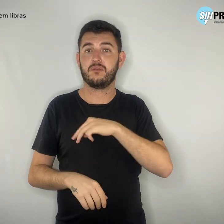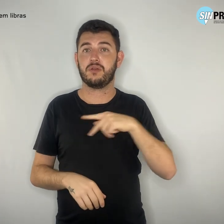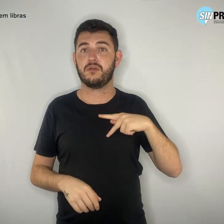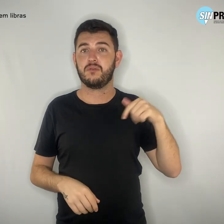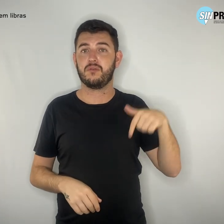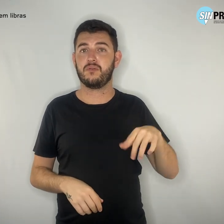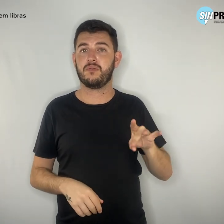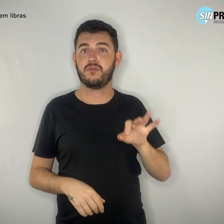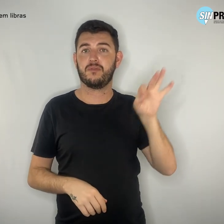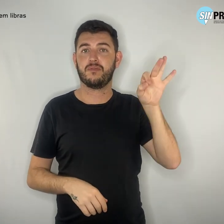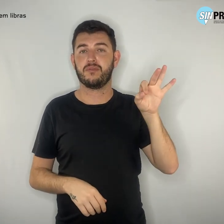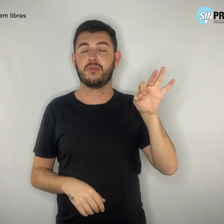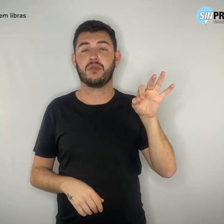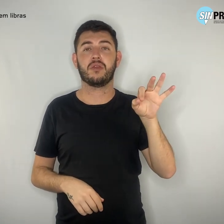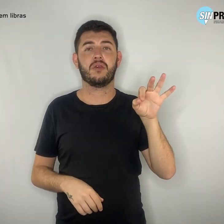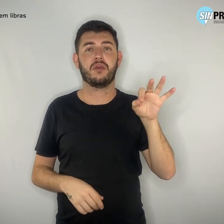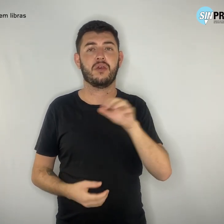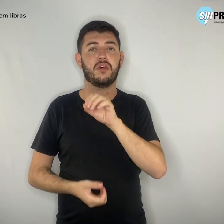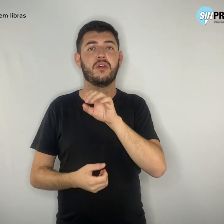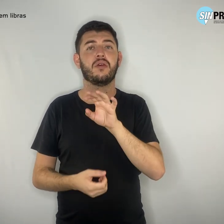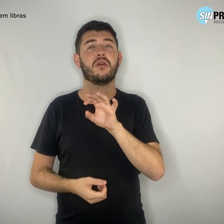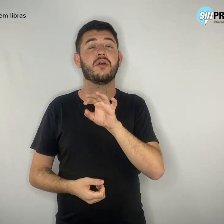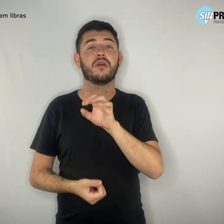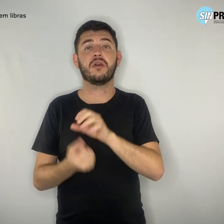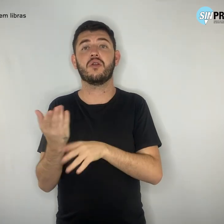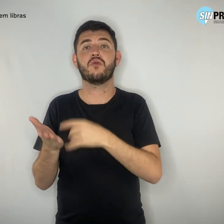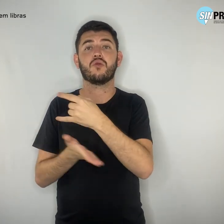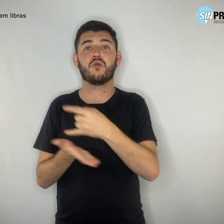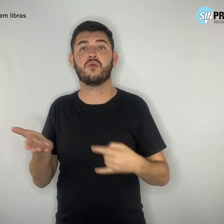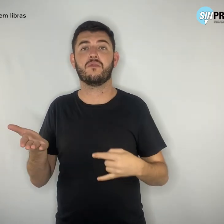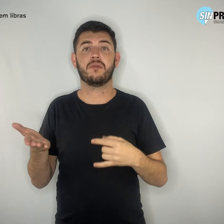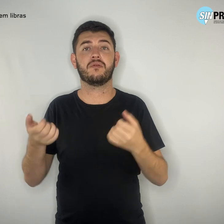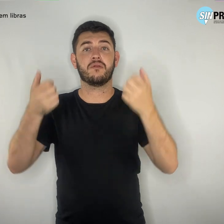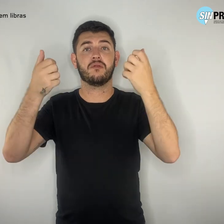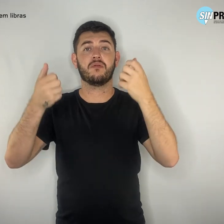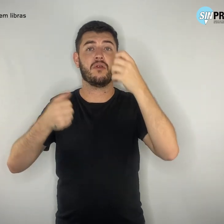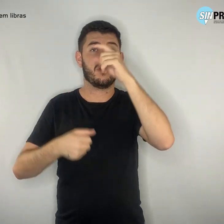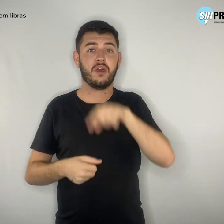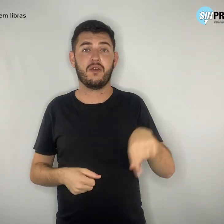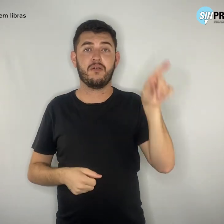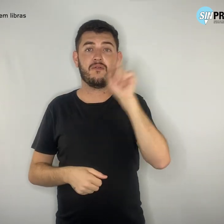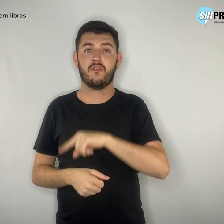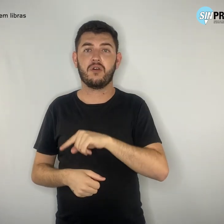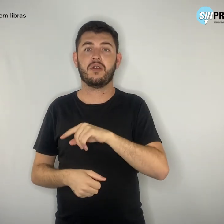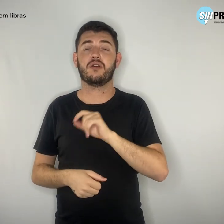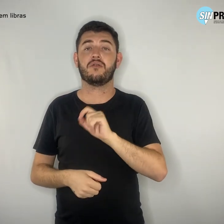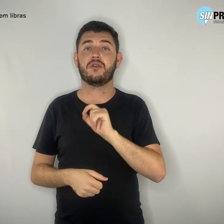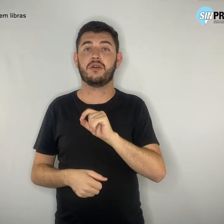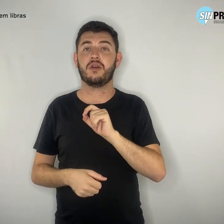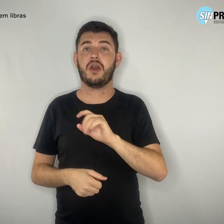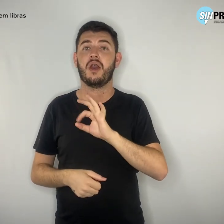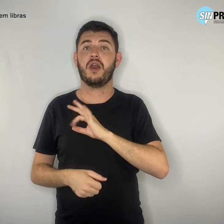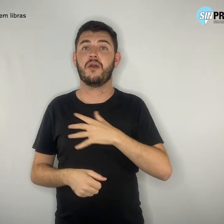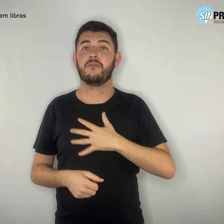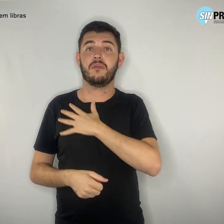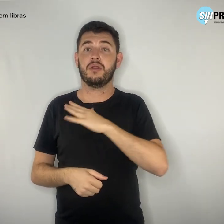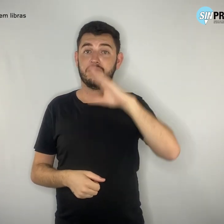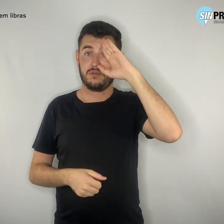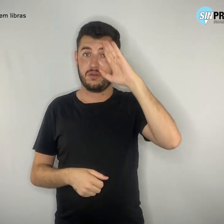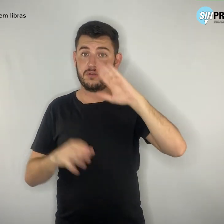emitiu nota técnica revogando a legalidade da militarização de escolas públicas no Distrito